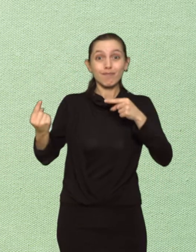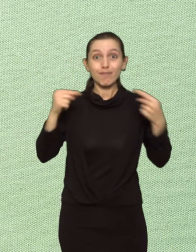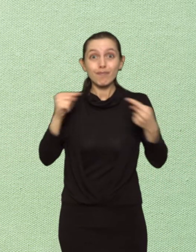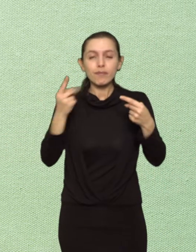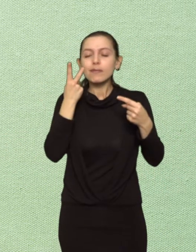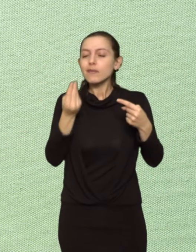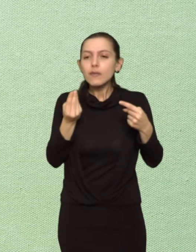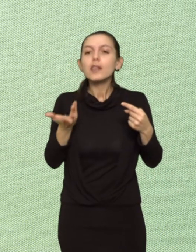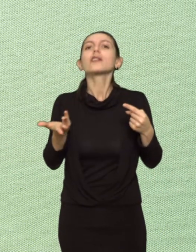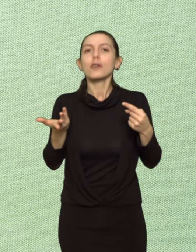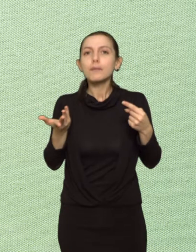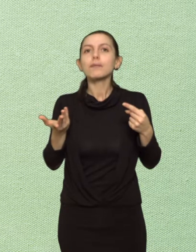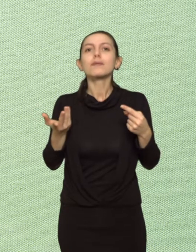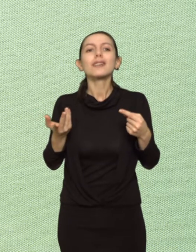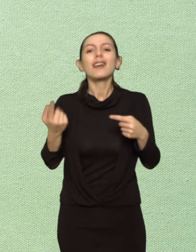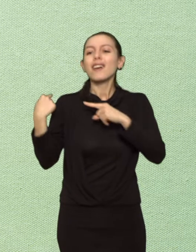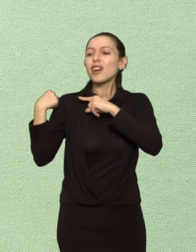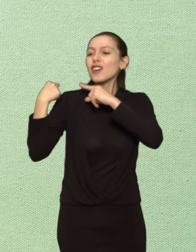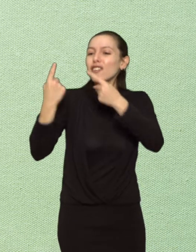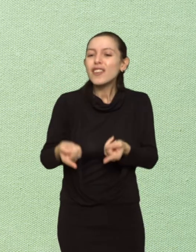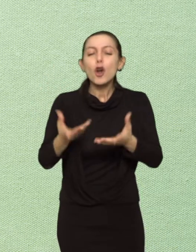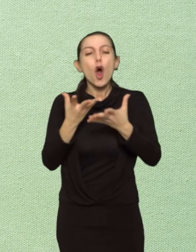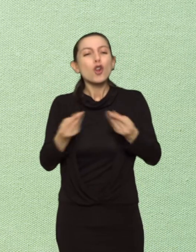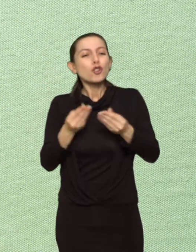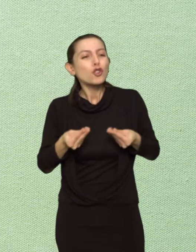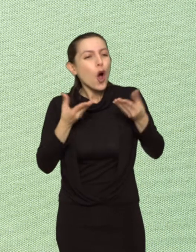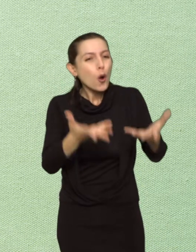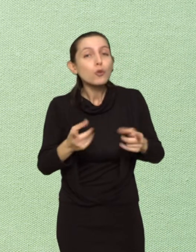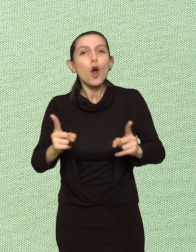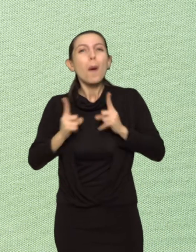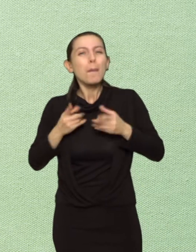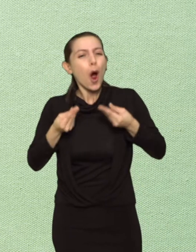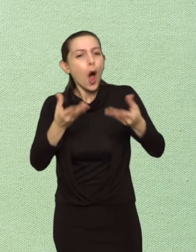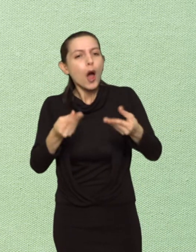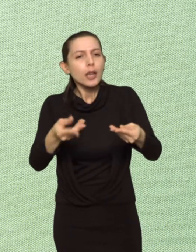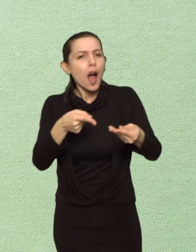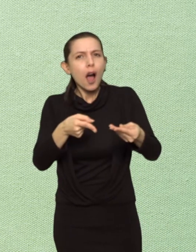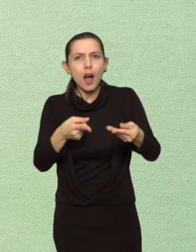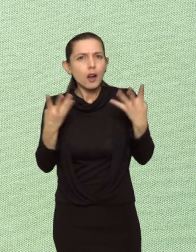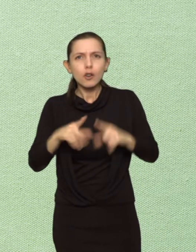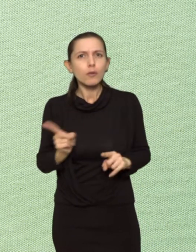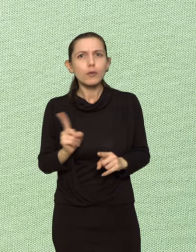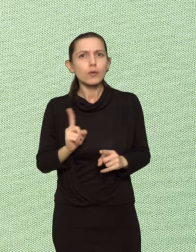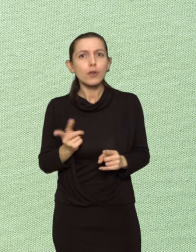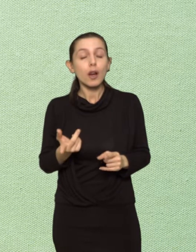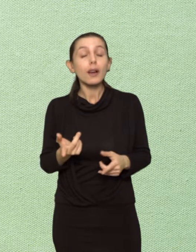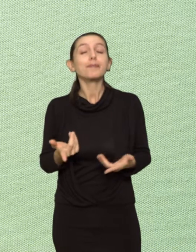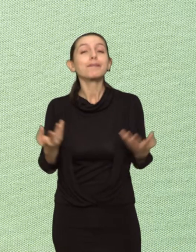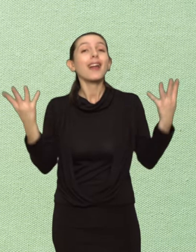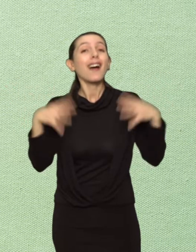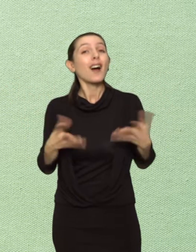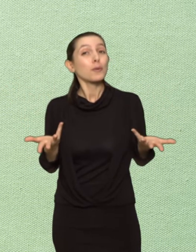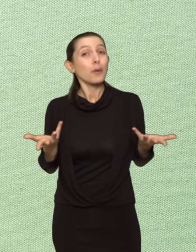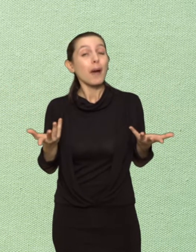il tipo di soluzioni di protezione non funzionavano, e quindi il discorso